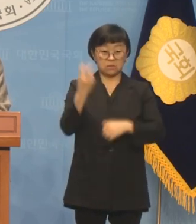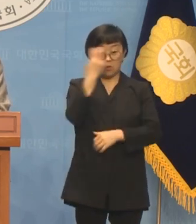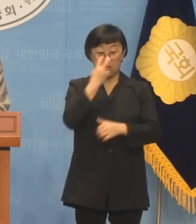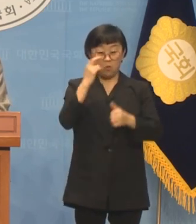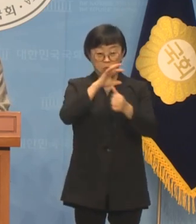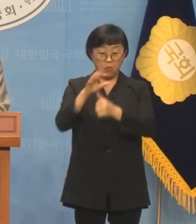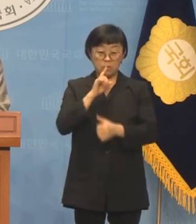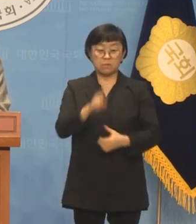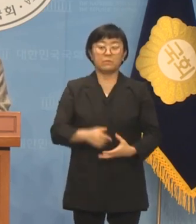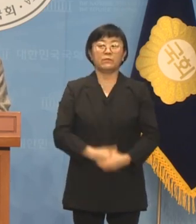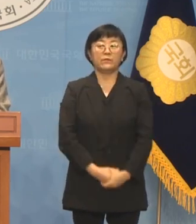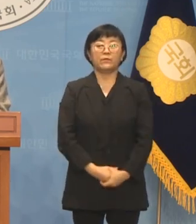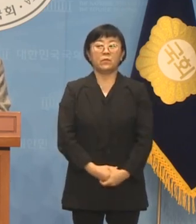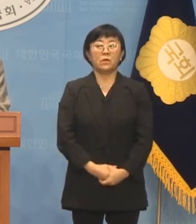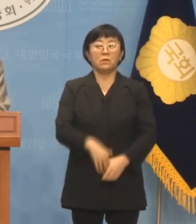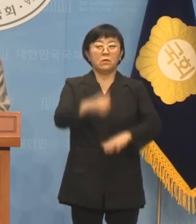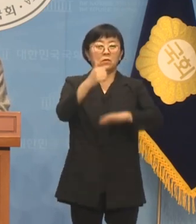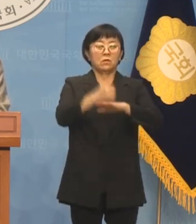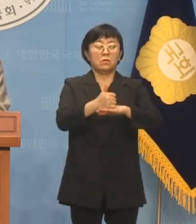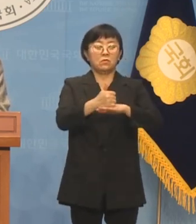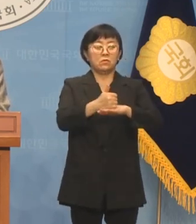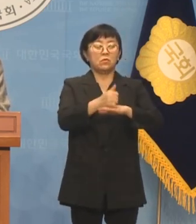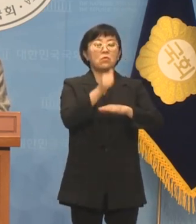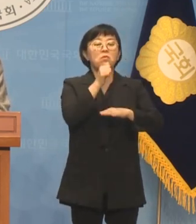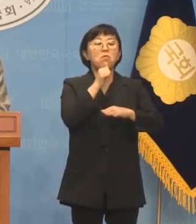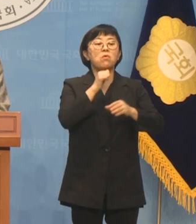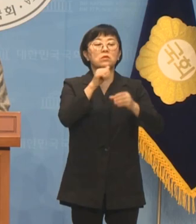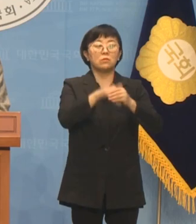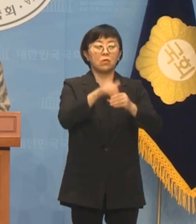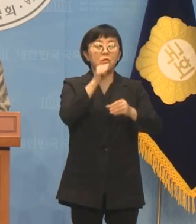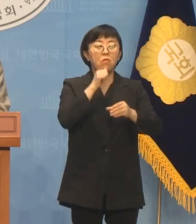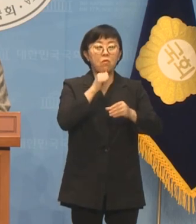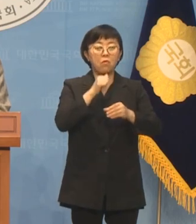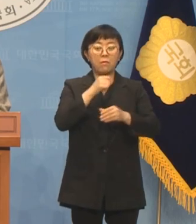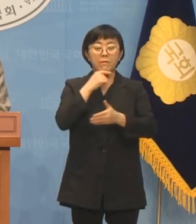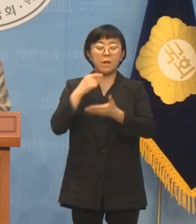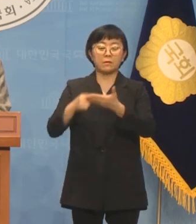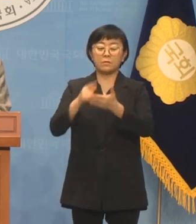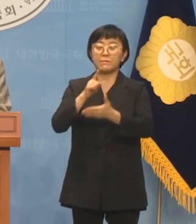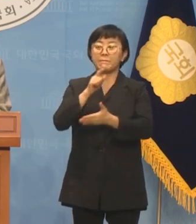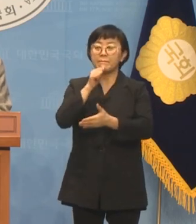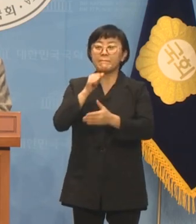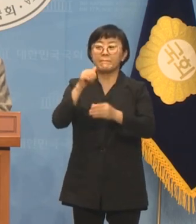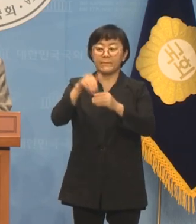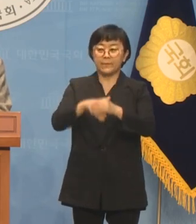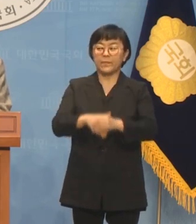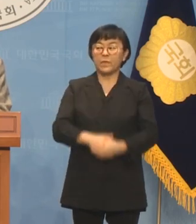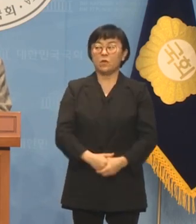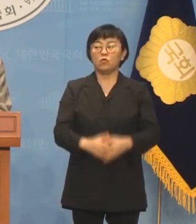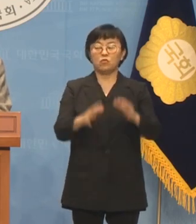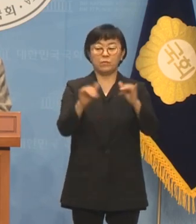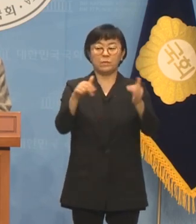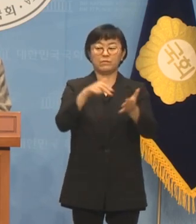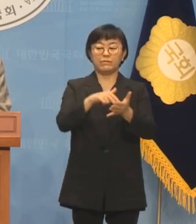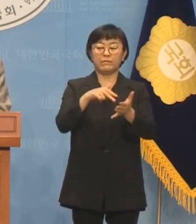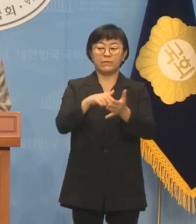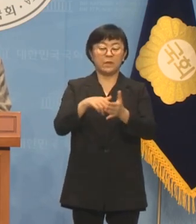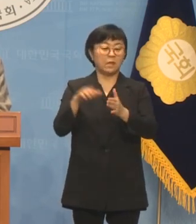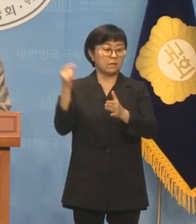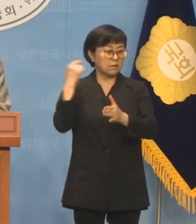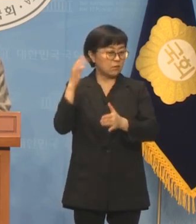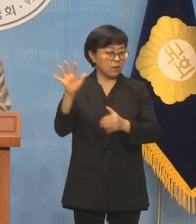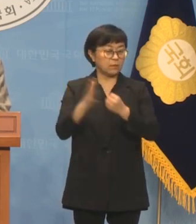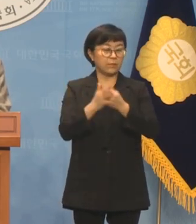말입니까? 결국 콩 심은 데 콩 나고 팥 심은 데 팥 납니다. 국민의 목소리를 듣고 싶지